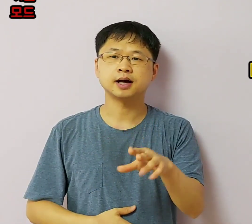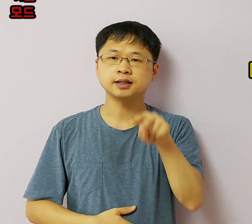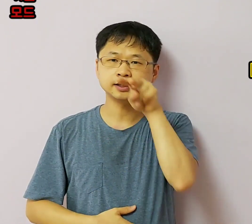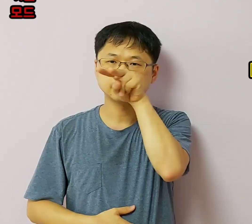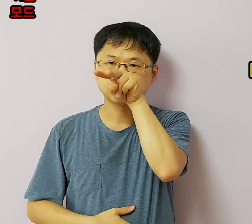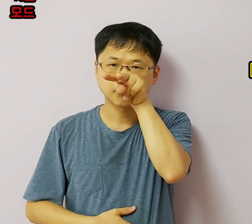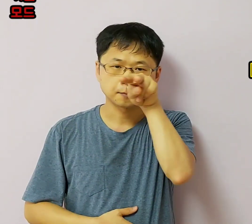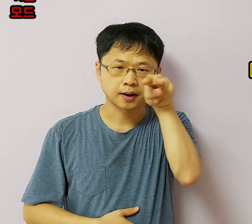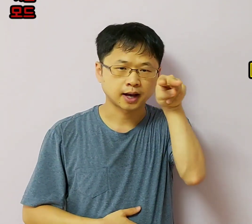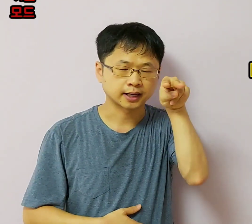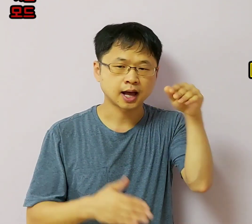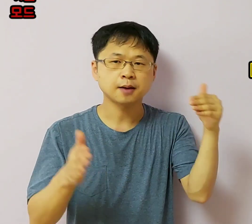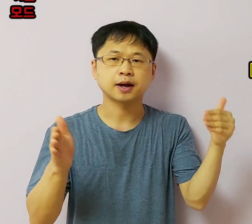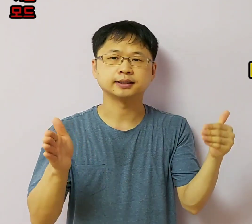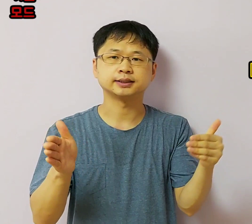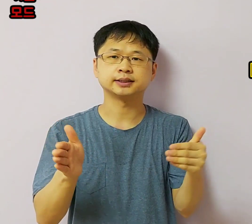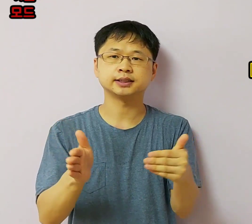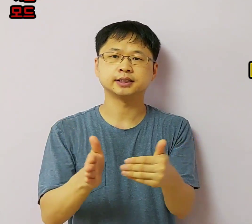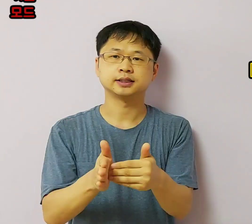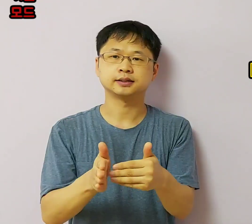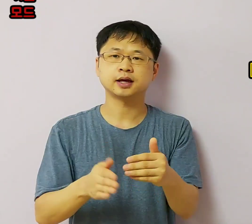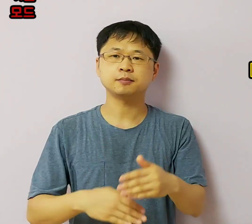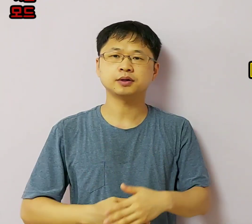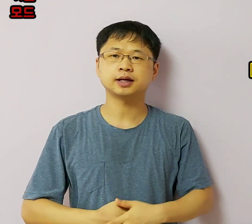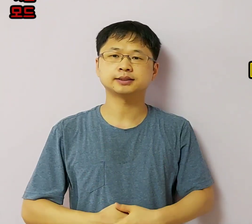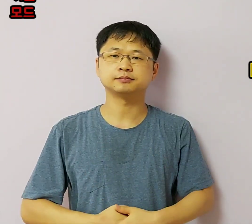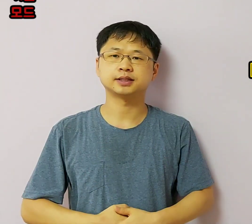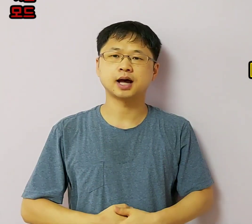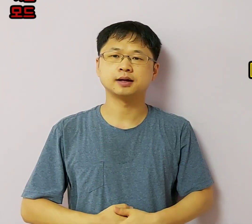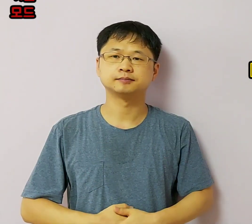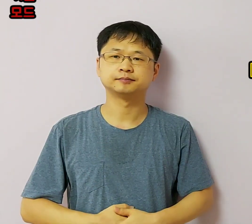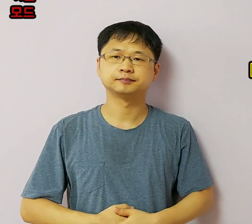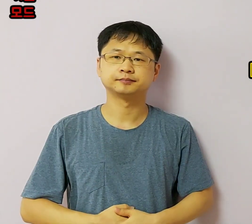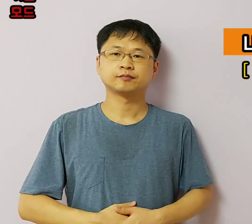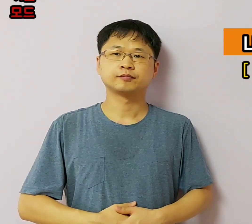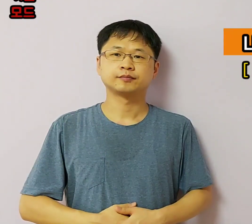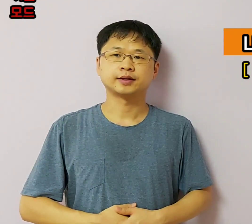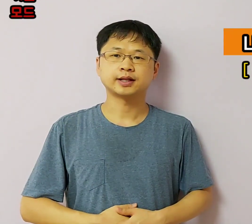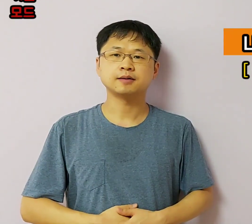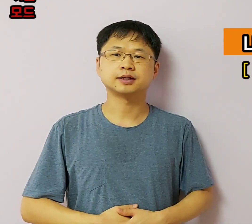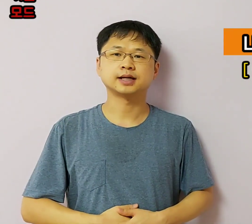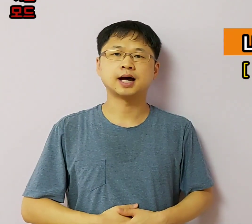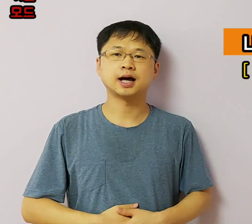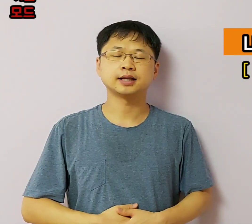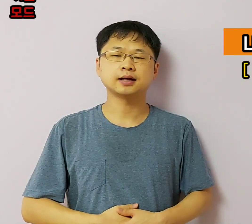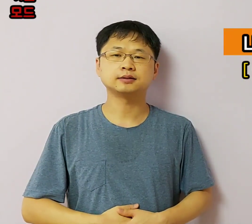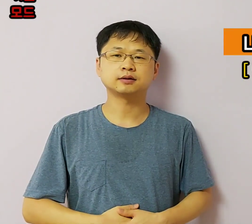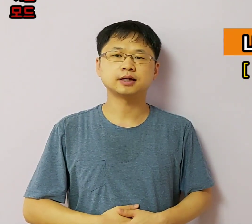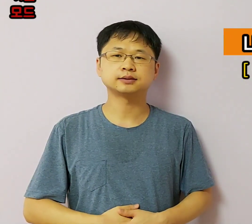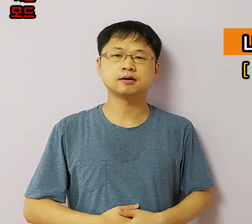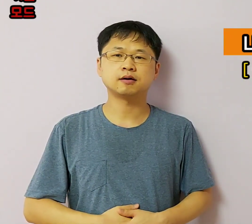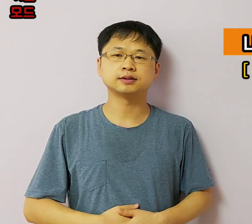세상만 바라봤지. 이렇게 표현하였습니다. 네, 다음 가사. 나를 떠나서